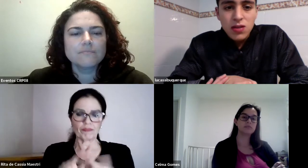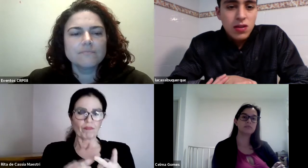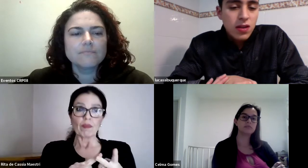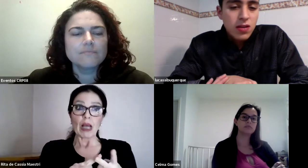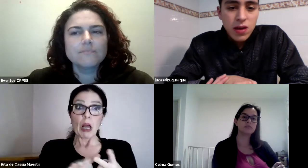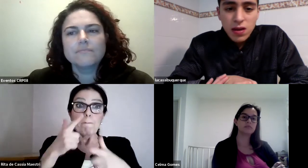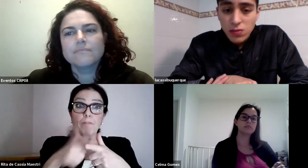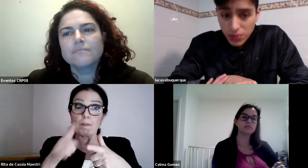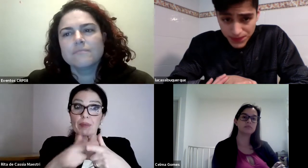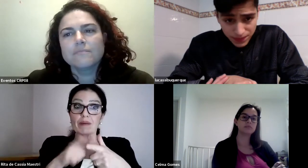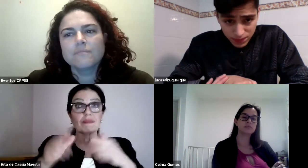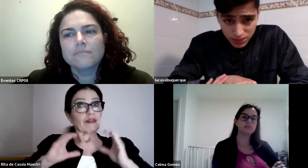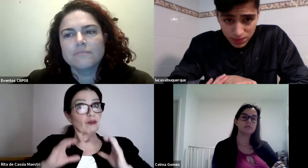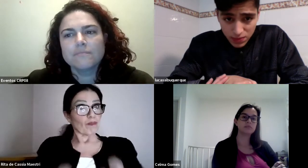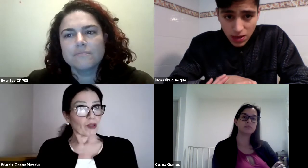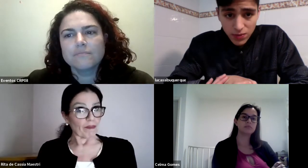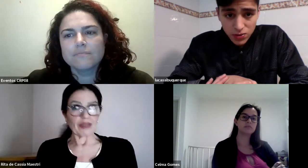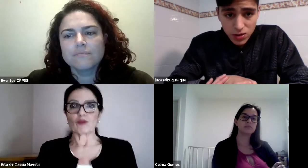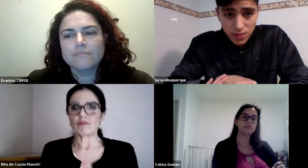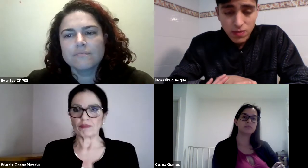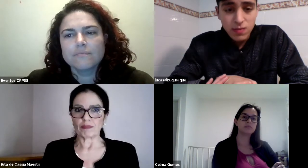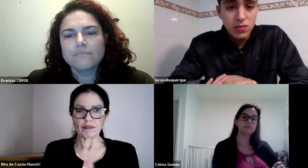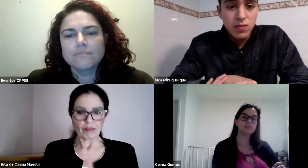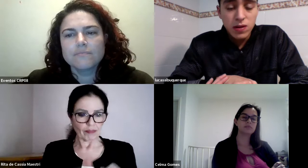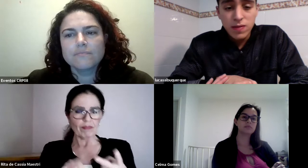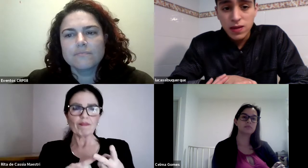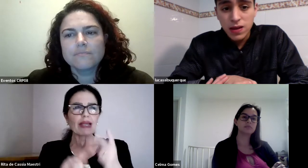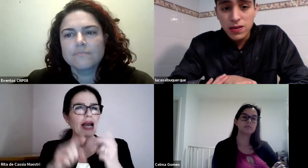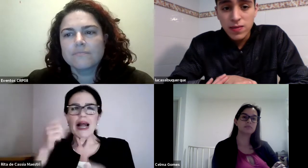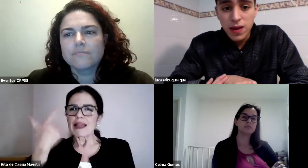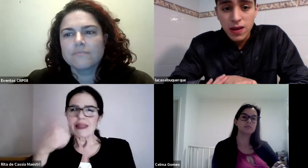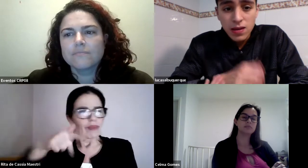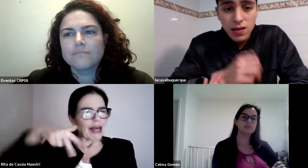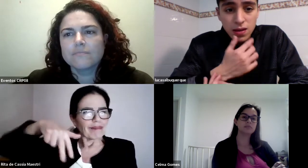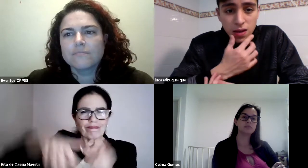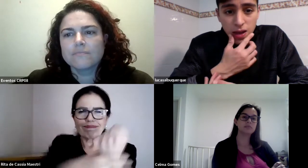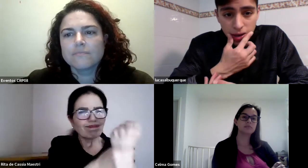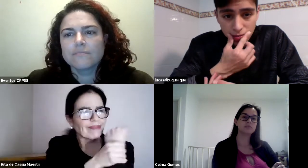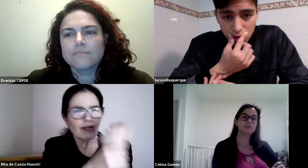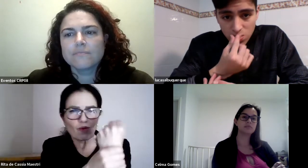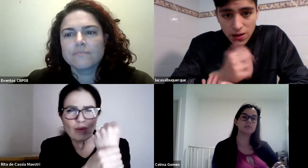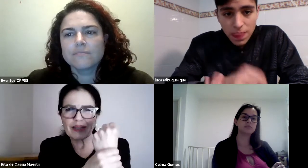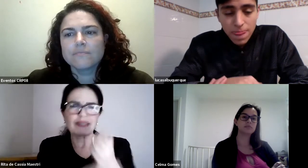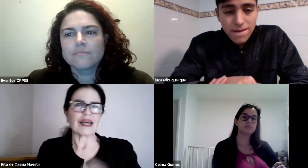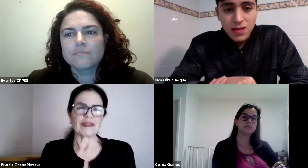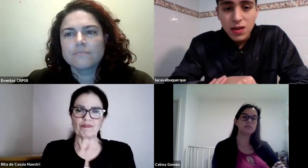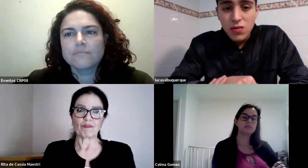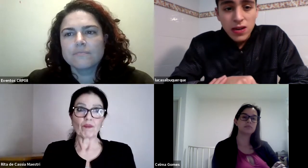dificuldade de entendimento, ele possuía problemas comportamentais também, ele não